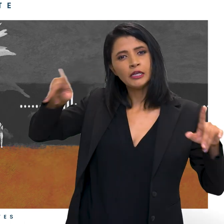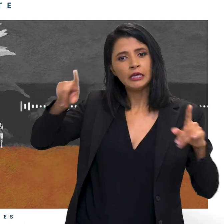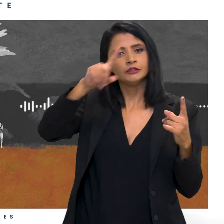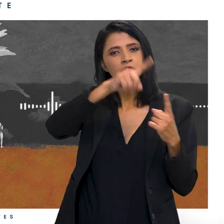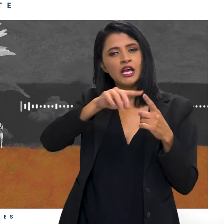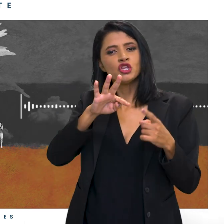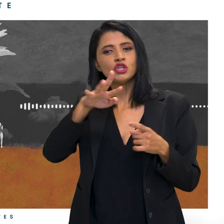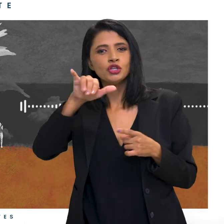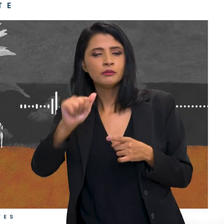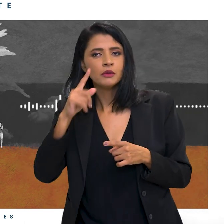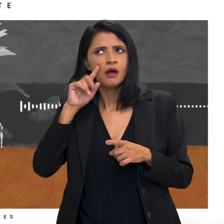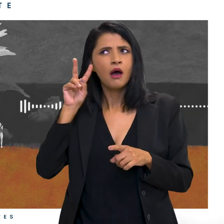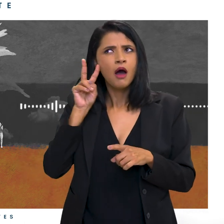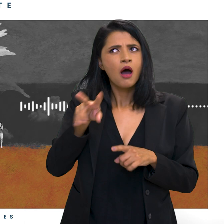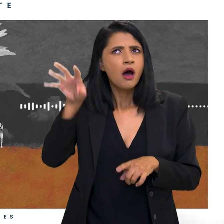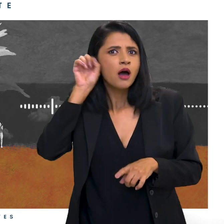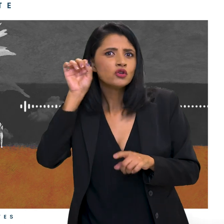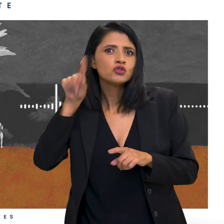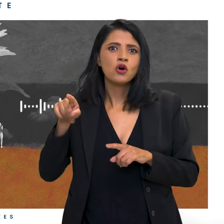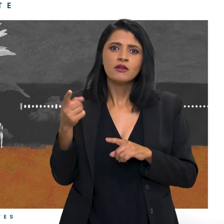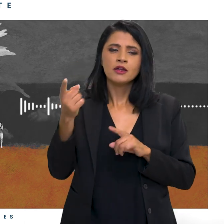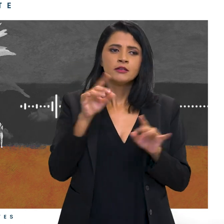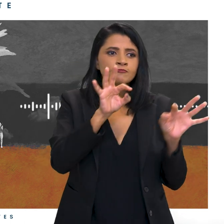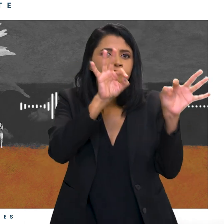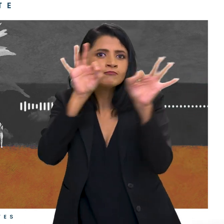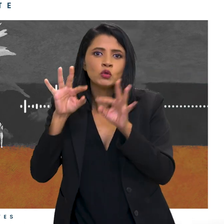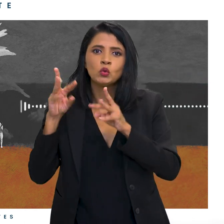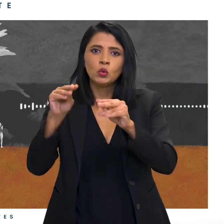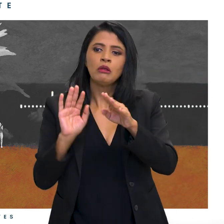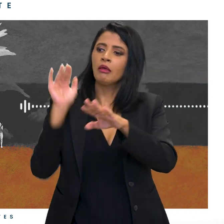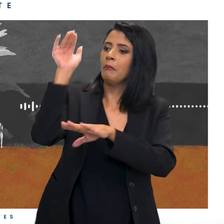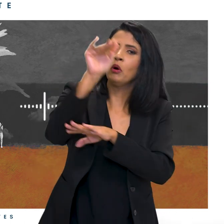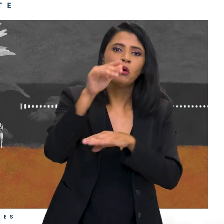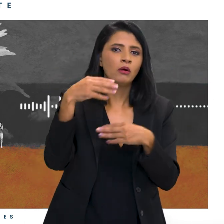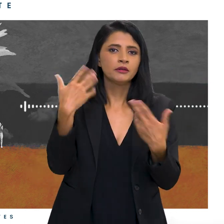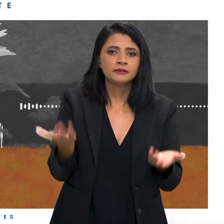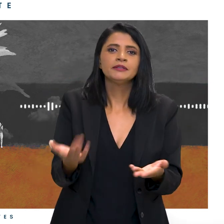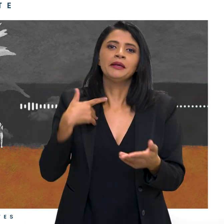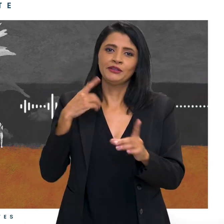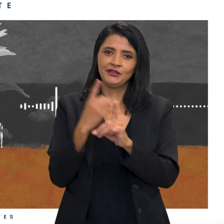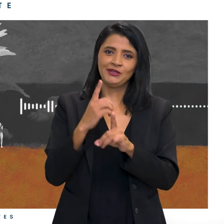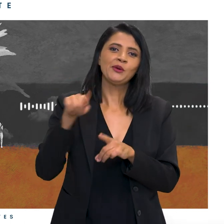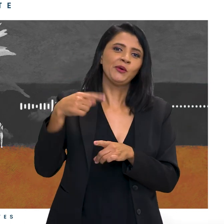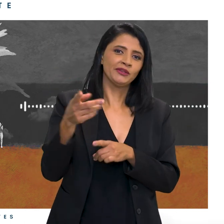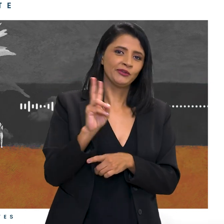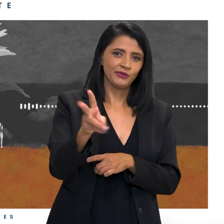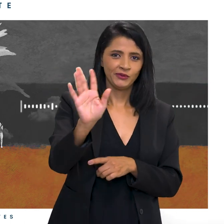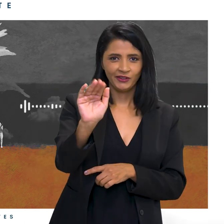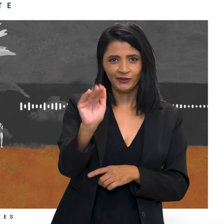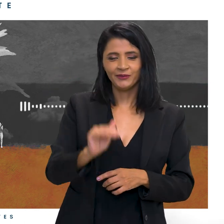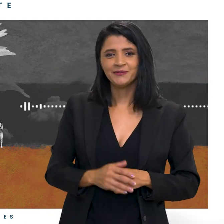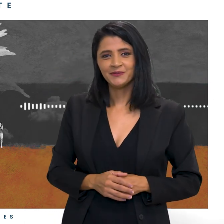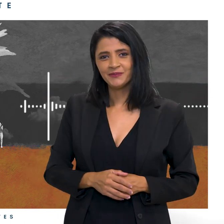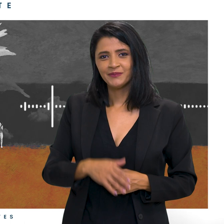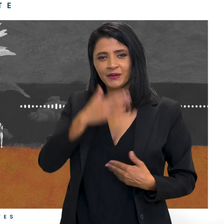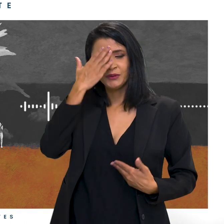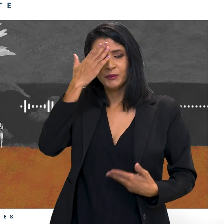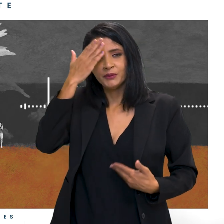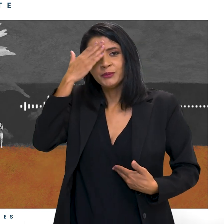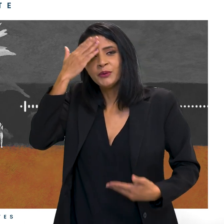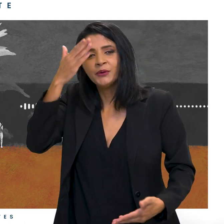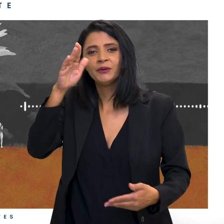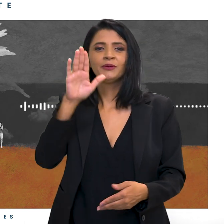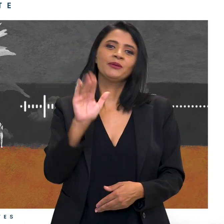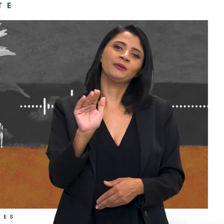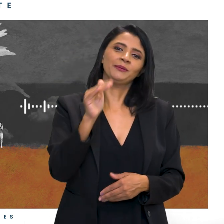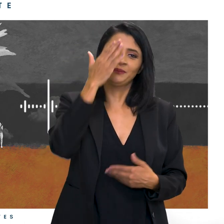neurodivergente, neurotípica, que ouviu só esse episódio, que ouviu tudo, que pula os créditos, enfim... A gente se encontra por aí. Tchau, tchau. Muito,